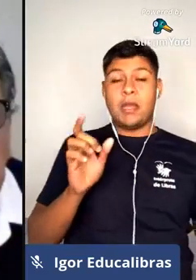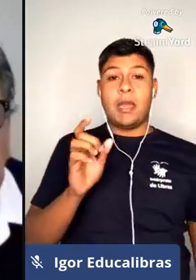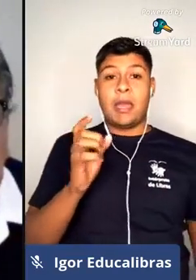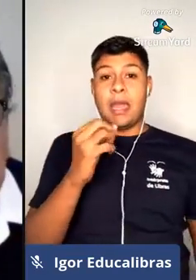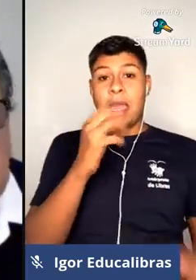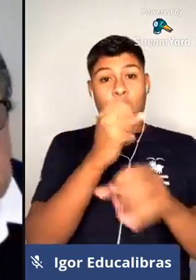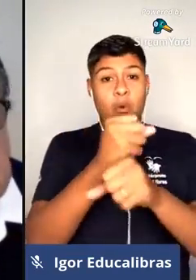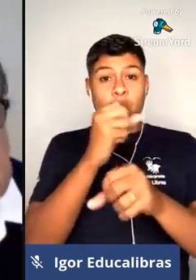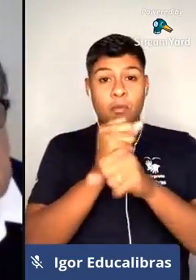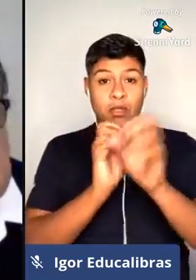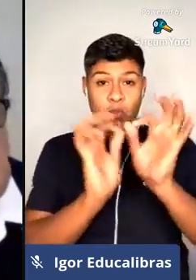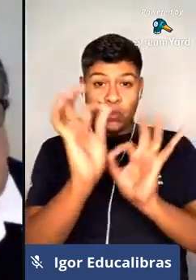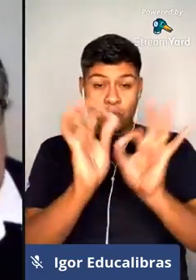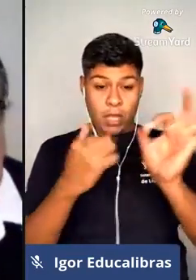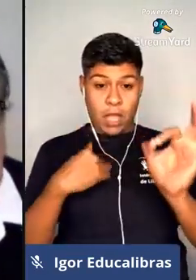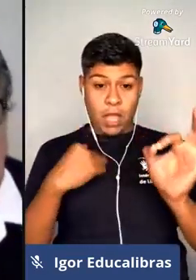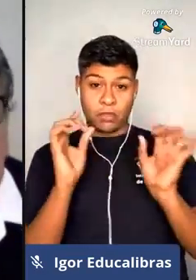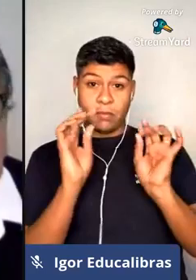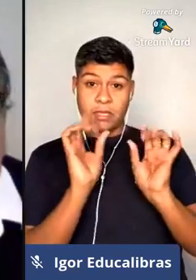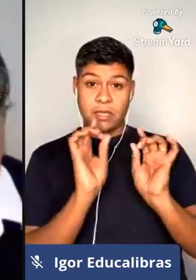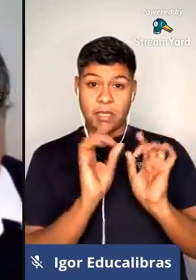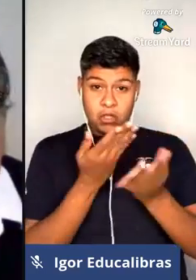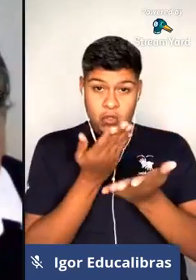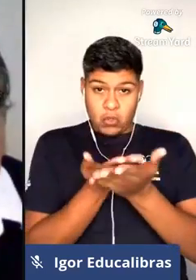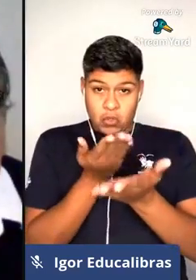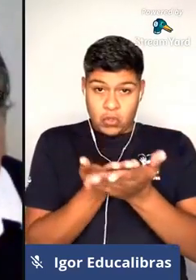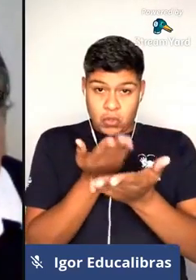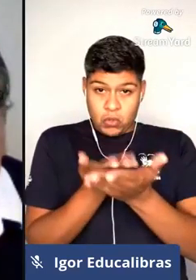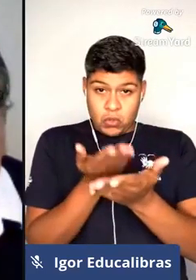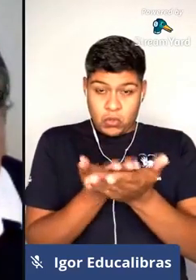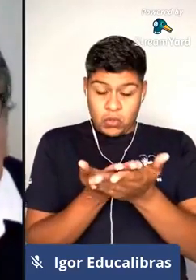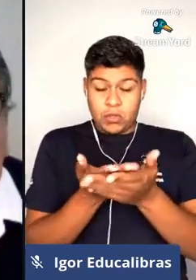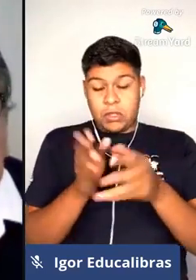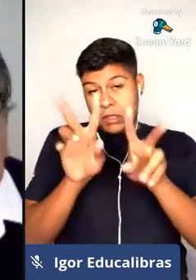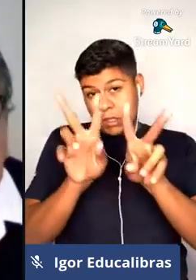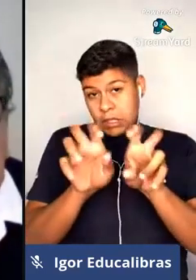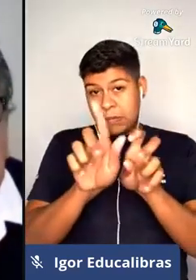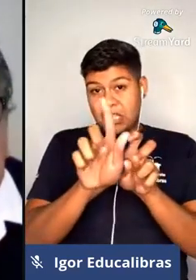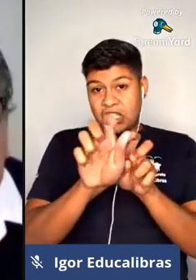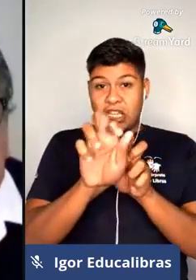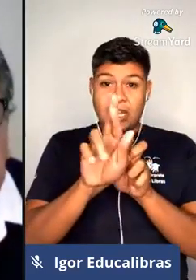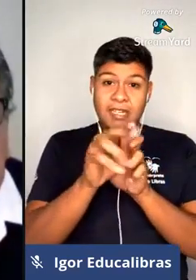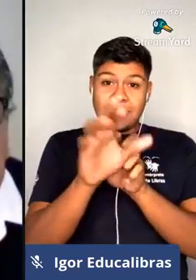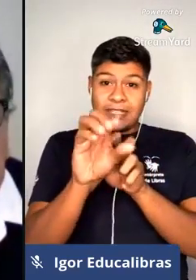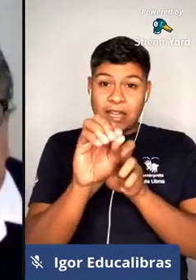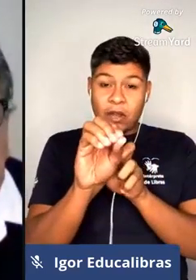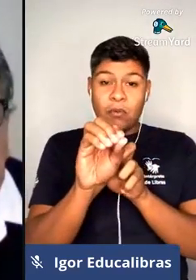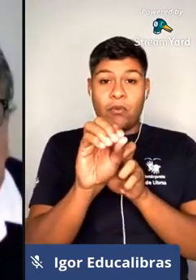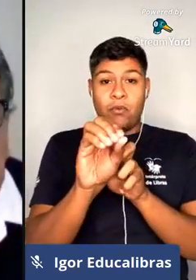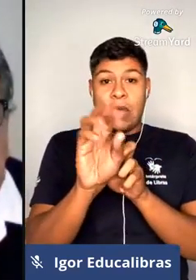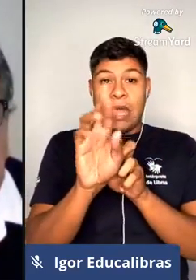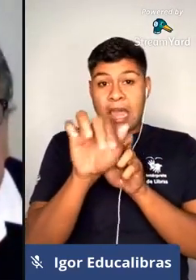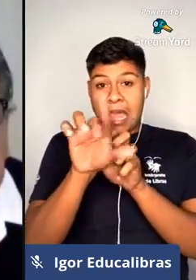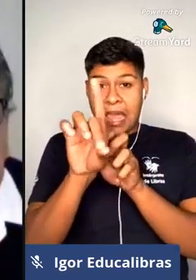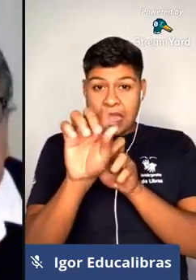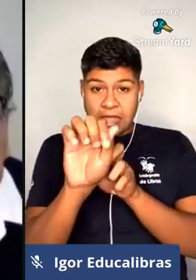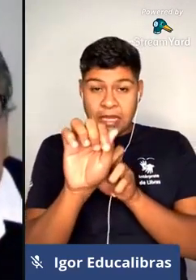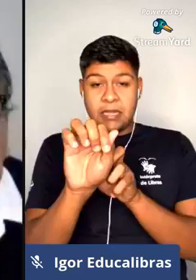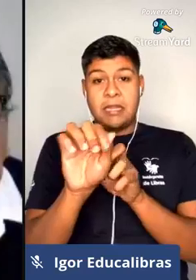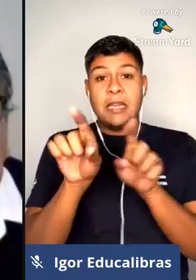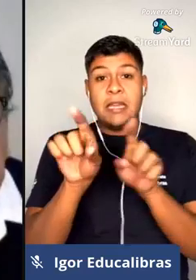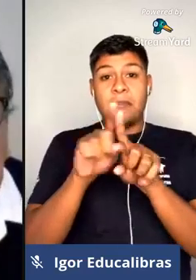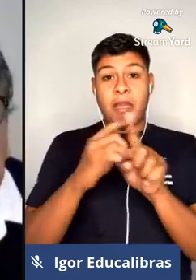estrutural, que foi onde me especializei, com geração de renda, vinculando isso à vida de pessoas com